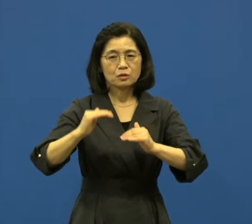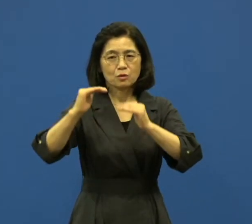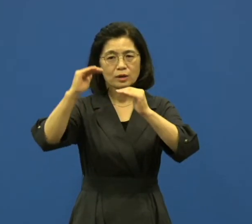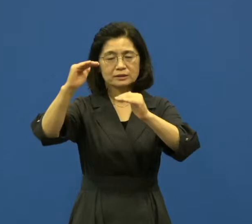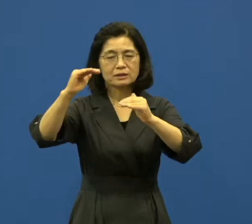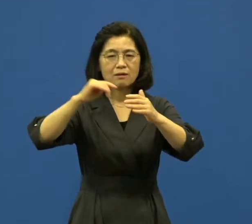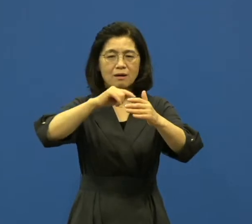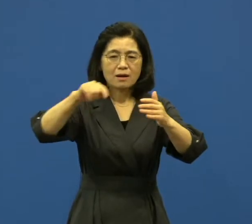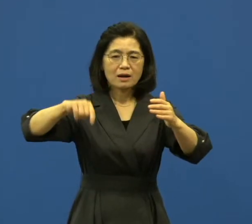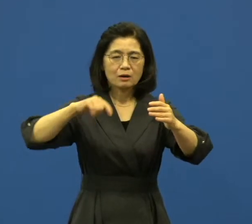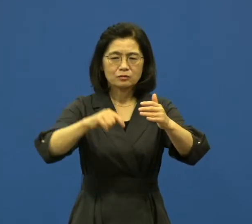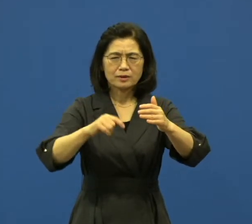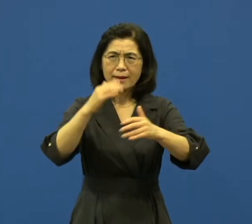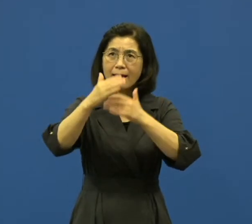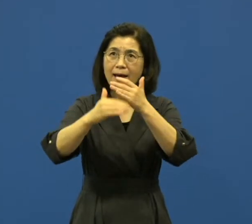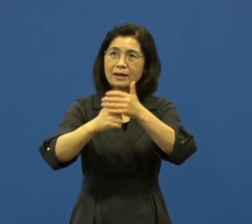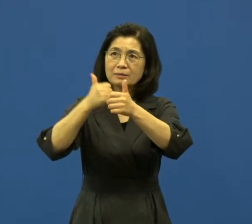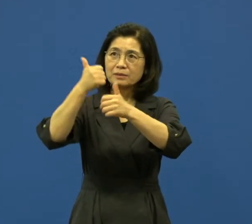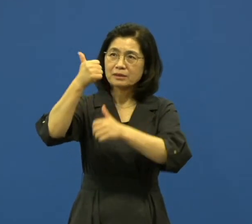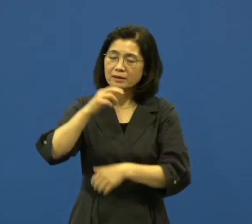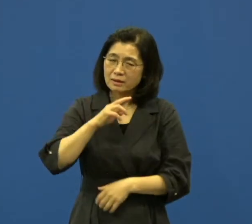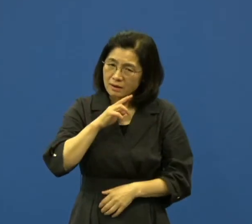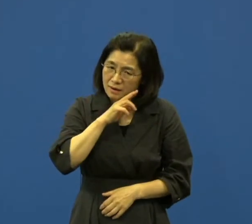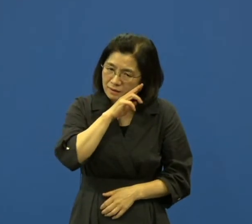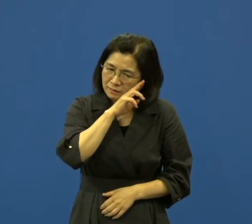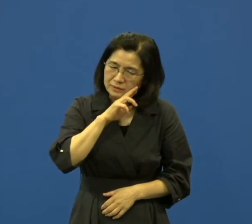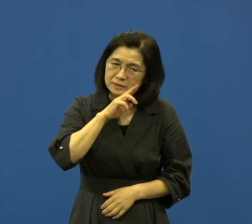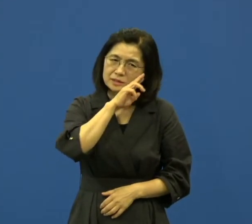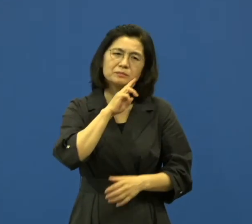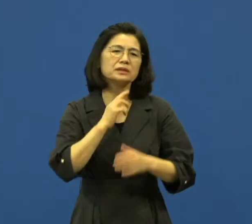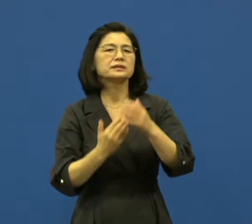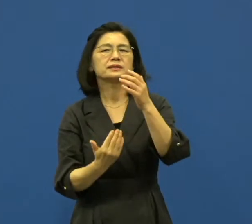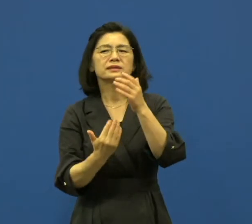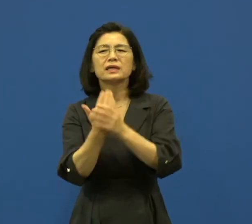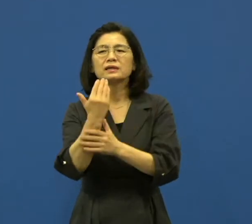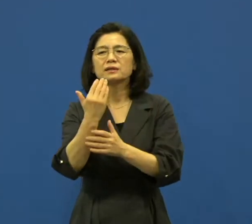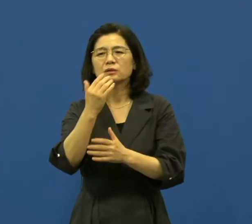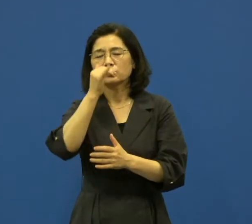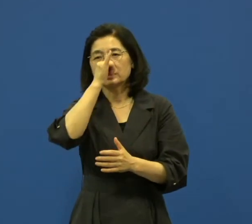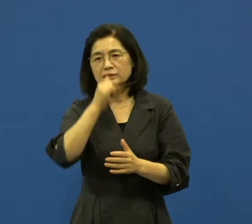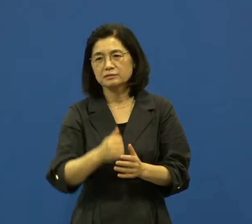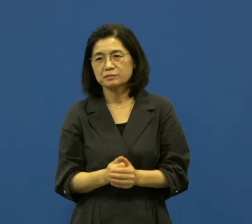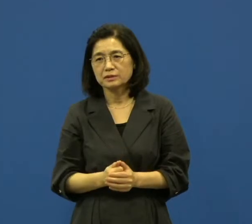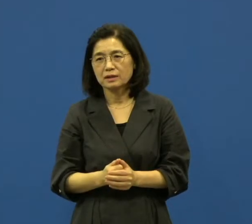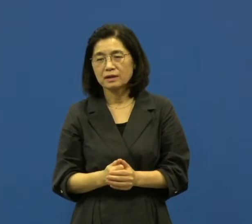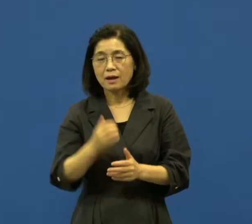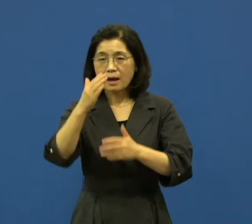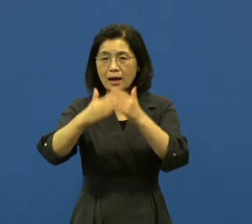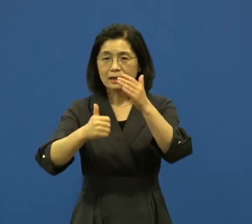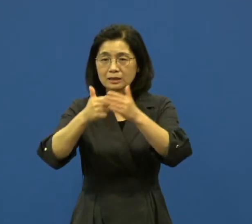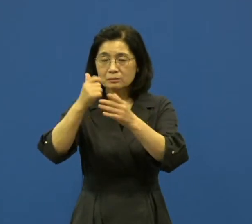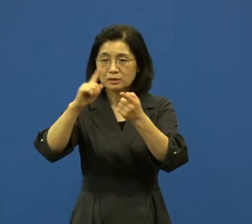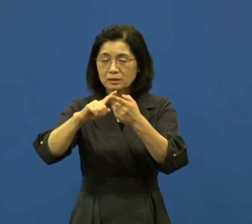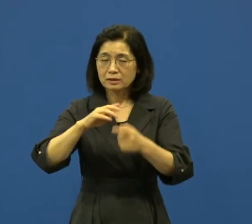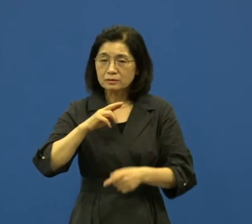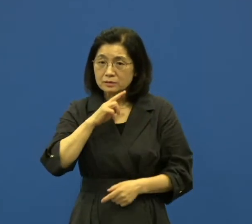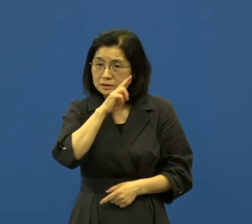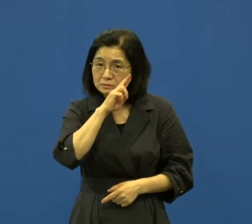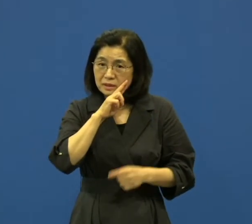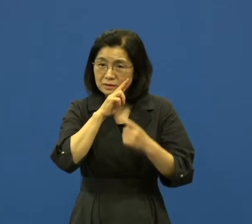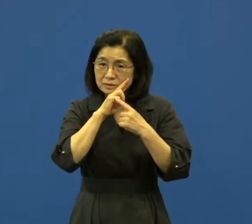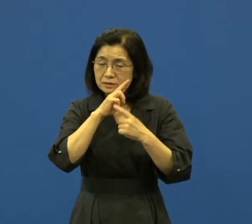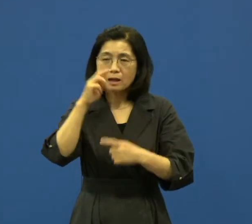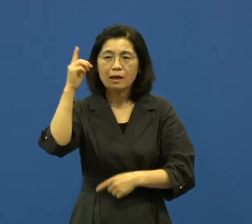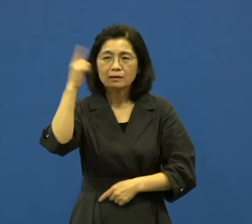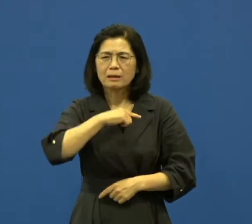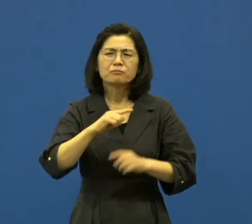많은 사람들은 이 의심을 그러니까 부정적으로 보지만 이 의심은 나쁜 것이 아닙니다. 믿음의 과정